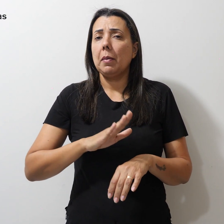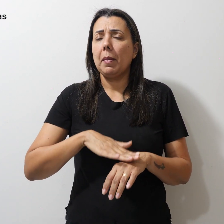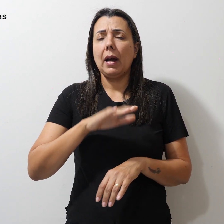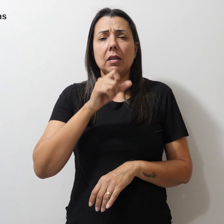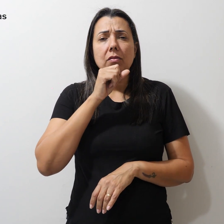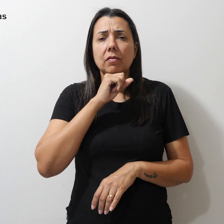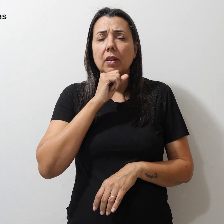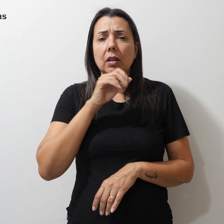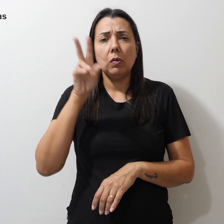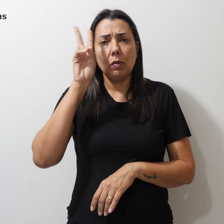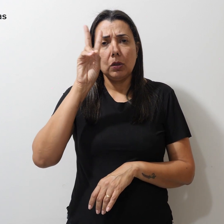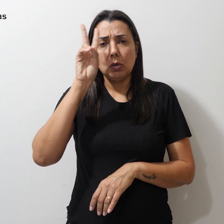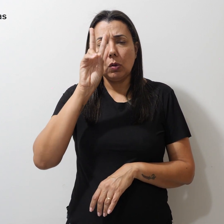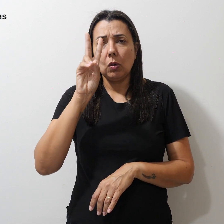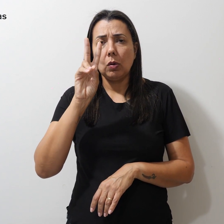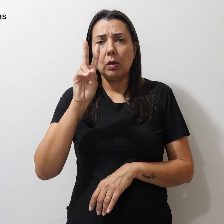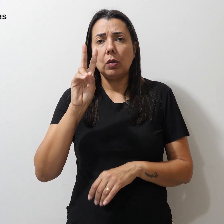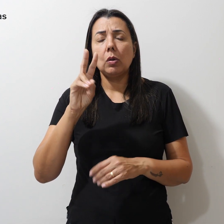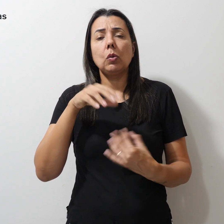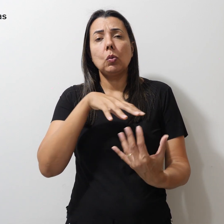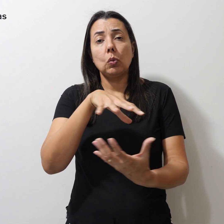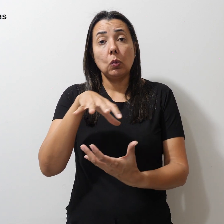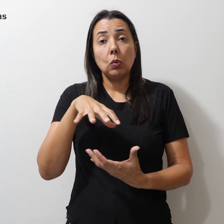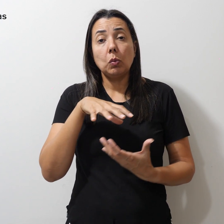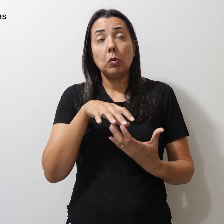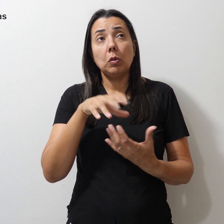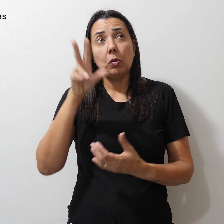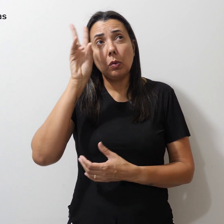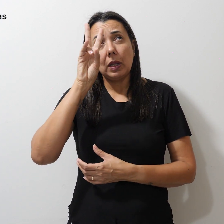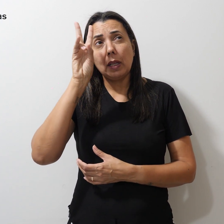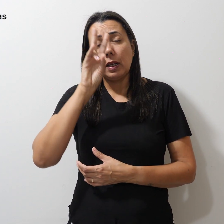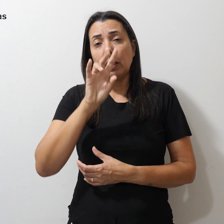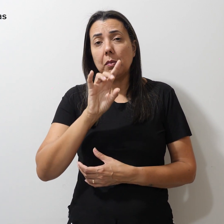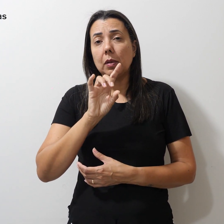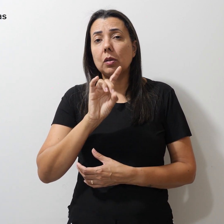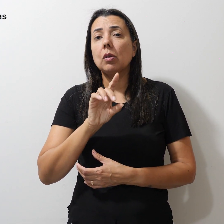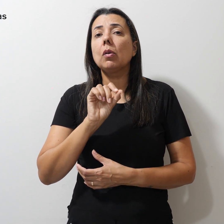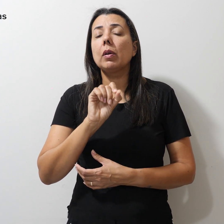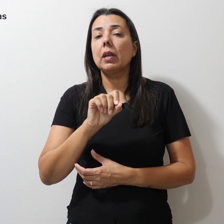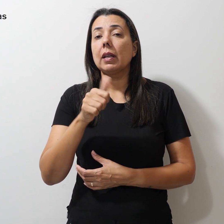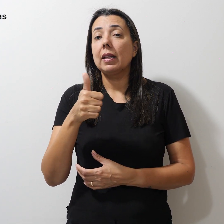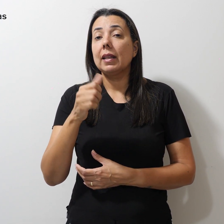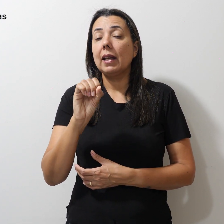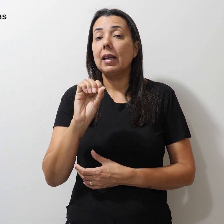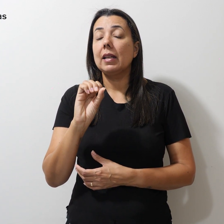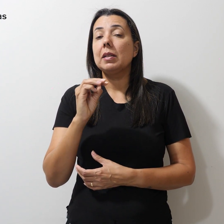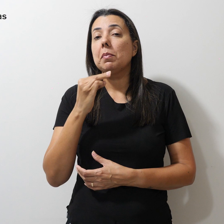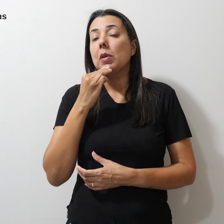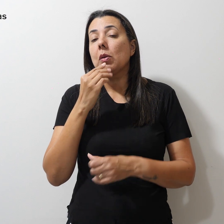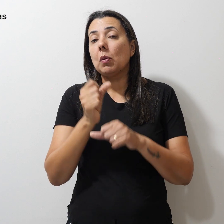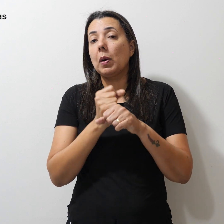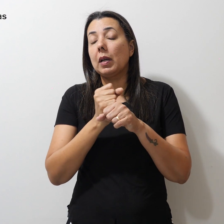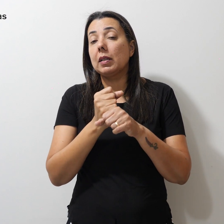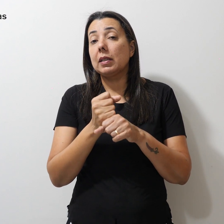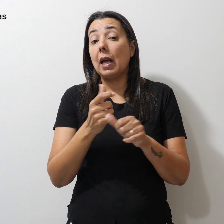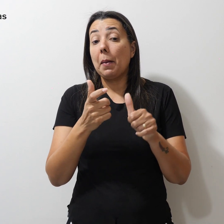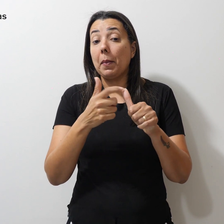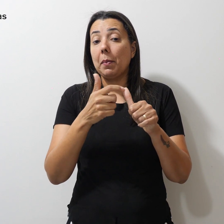da história da humanidade, remetendo a cerca de 10 mil anos das primeiras sociedades